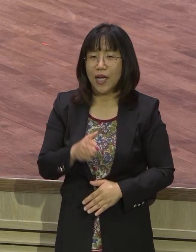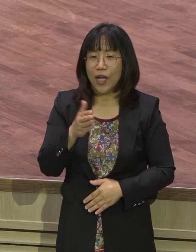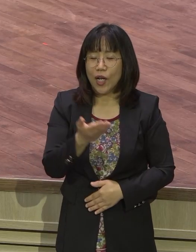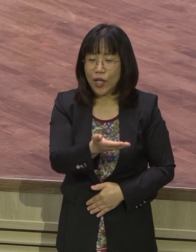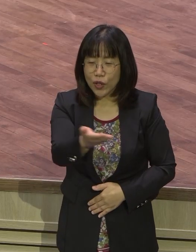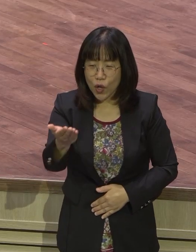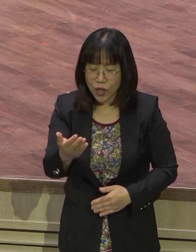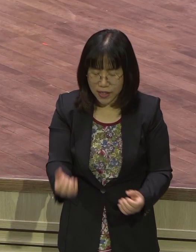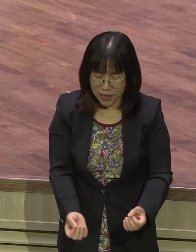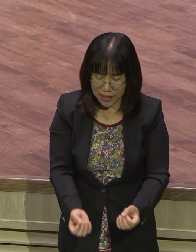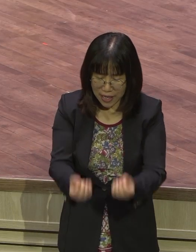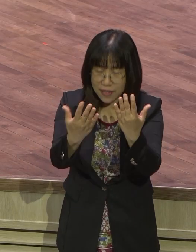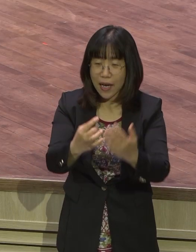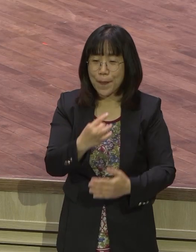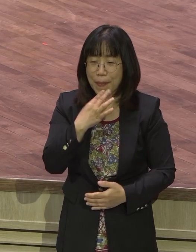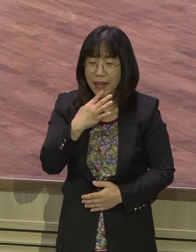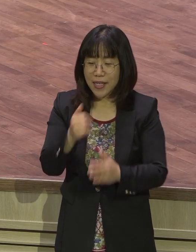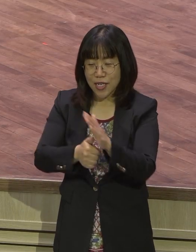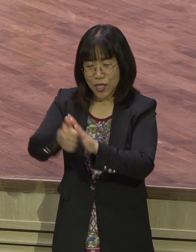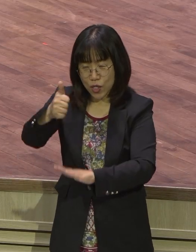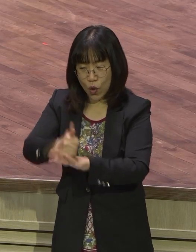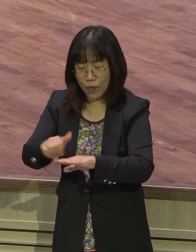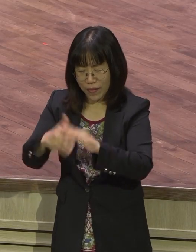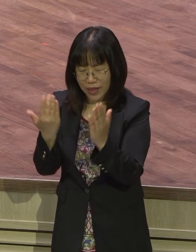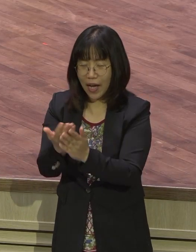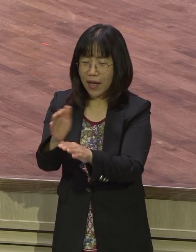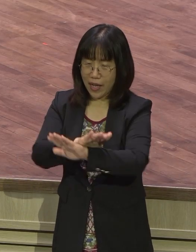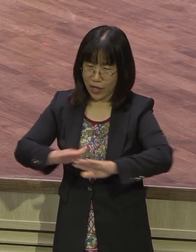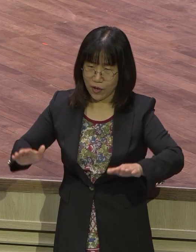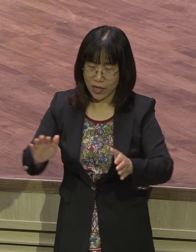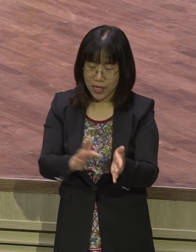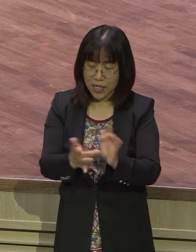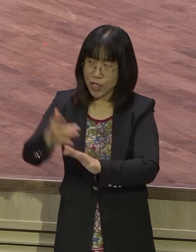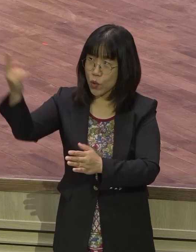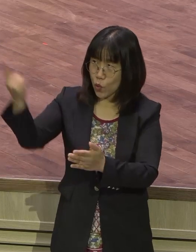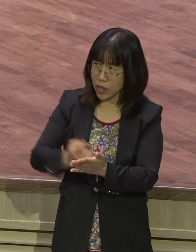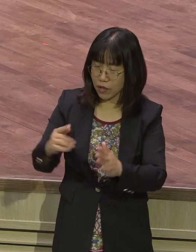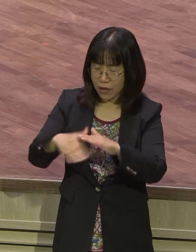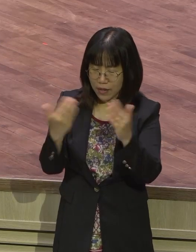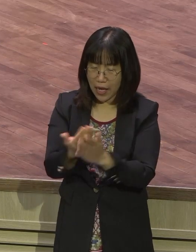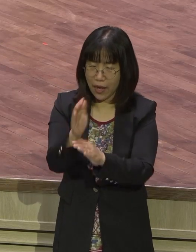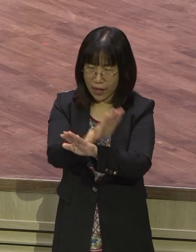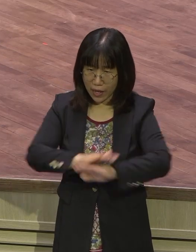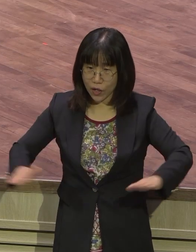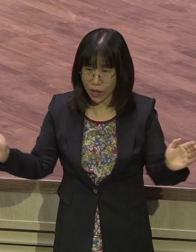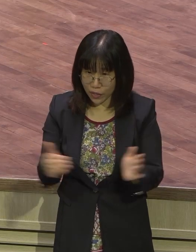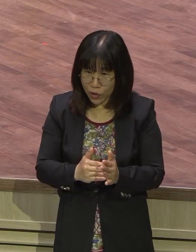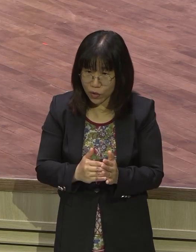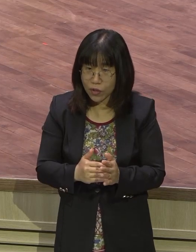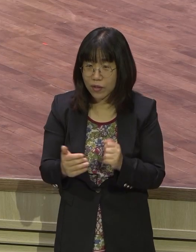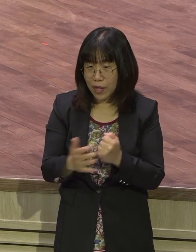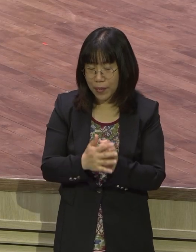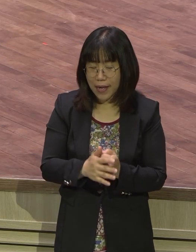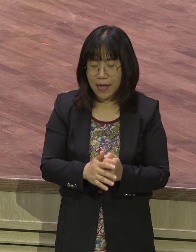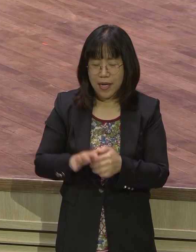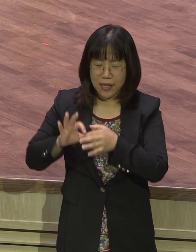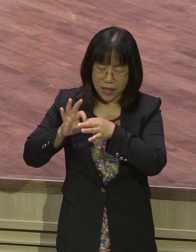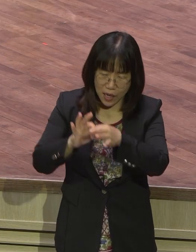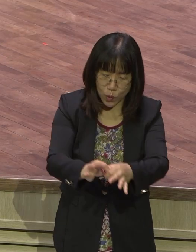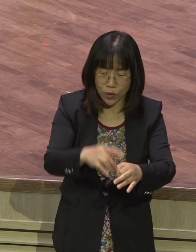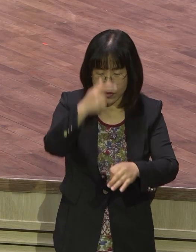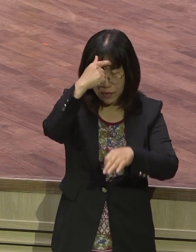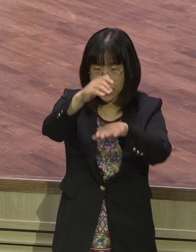내가 해결해준다 그래서 예수 다 끝내버렸다 그건 예배가 답이잖아요 시간 시간마다 하나님 정말 예배를